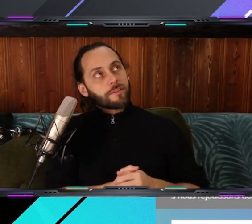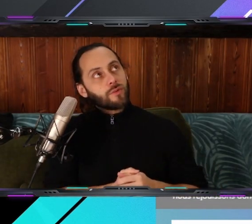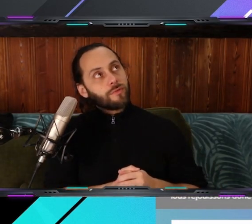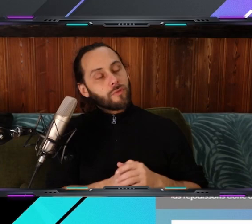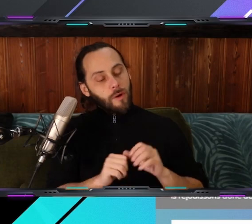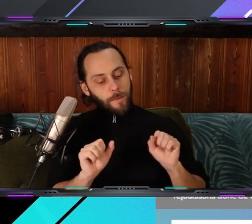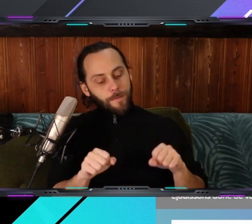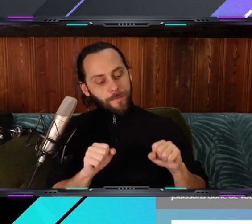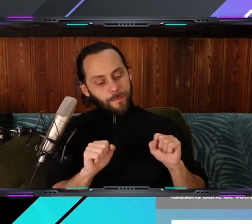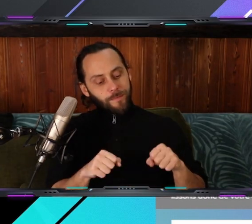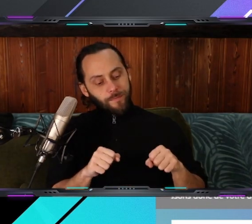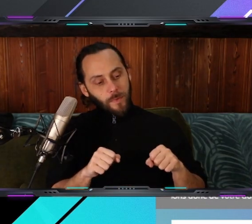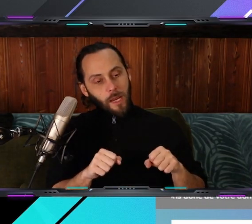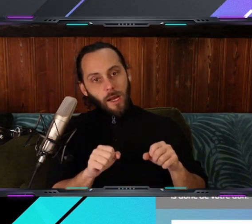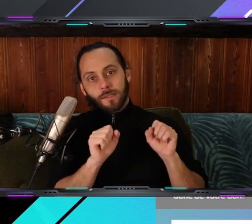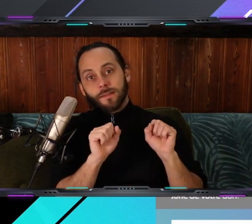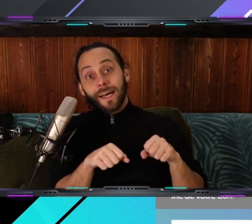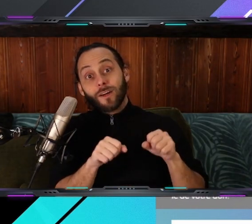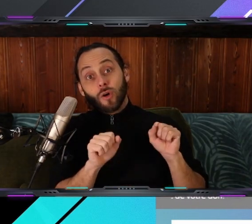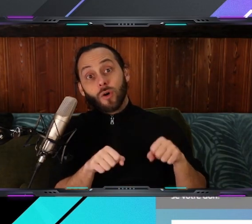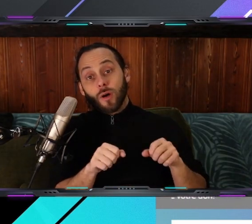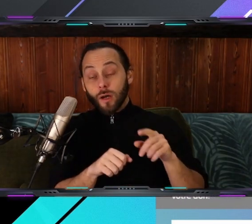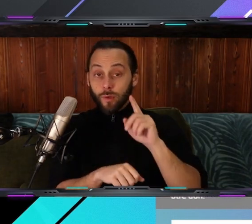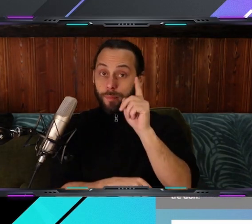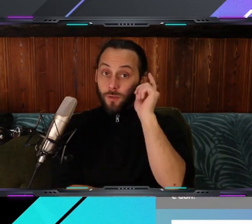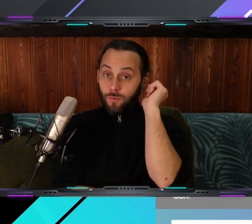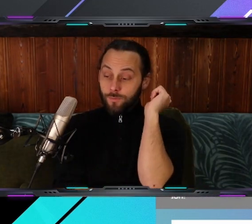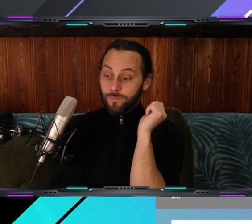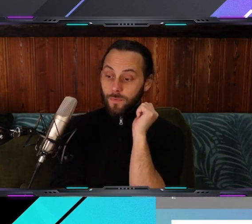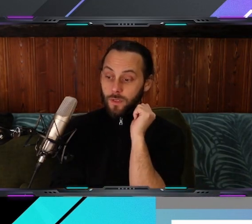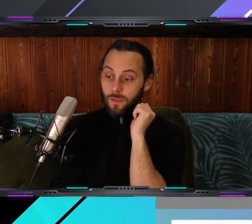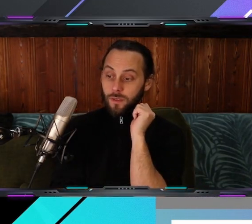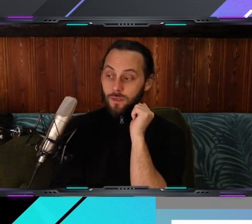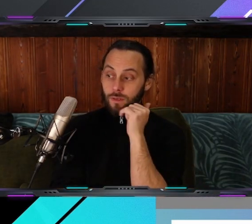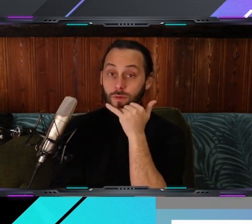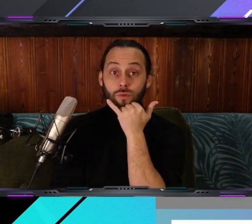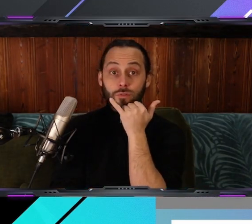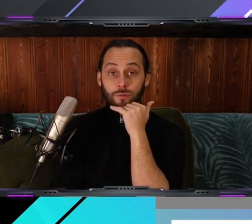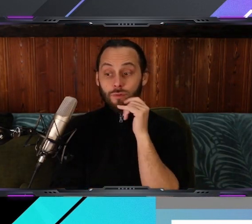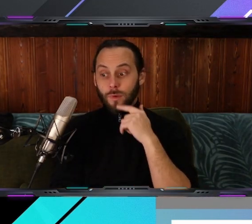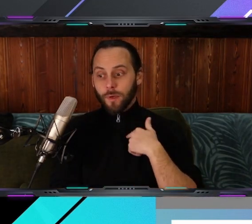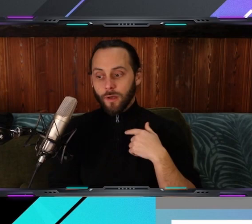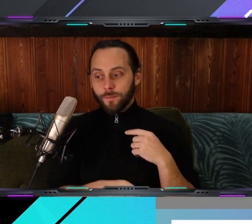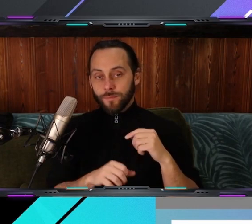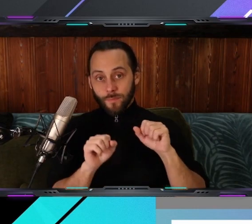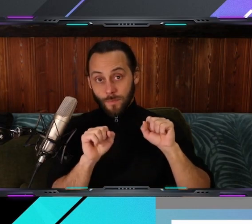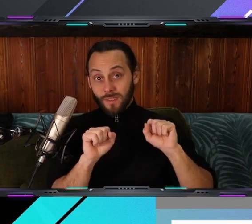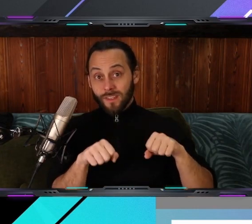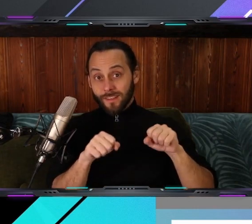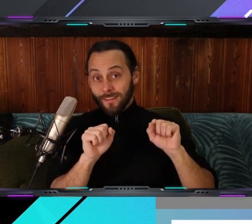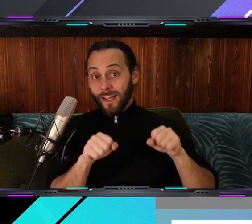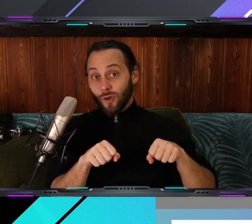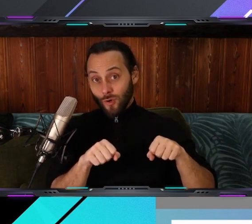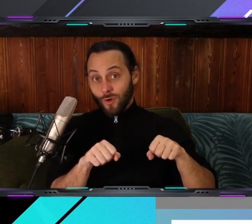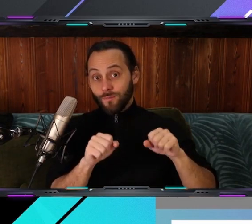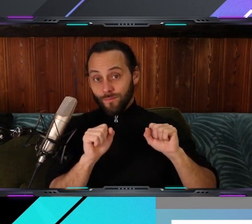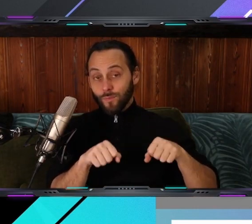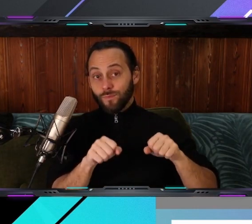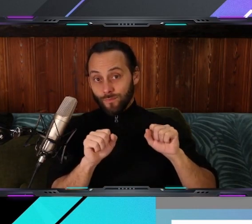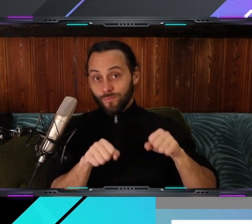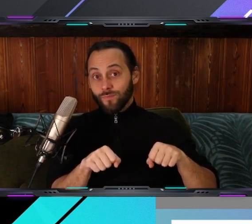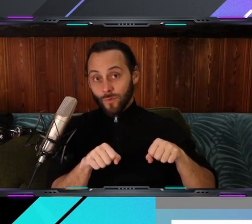Pourquoi j'ai fait 2 fois? Ah, c'est d'accord. Ah ouais, pardon. Une faute de ma part. Ça c'est